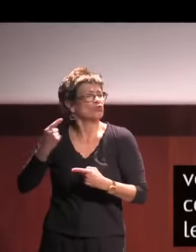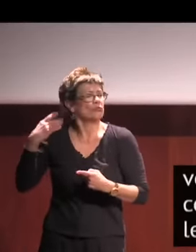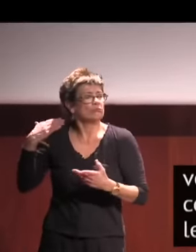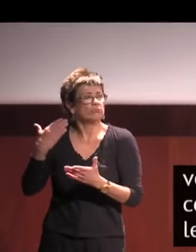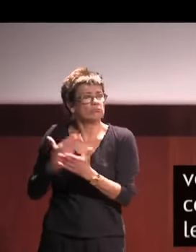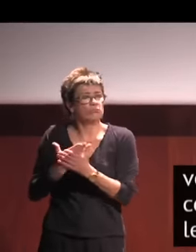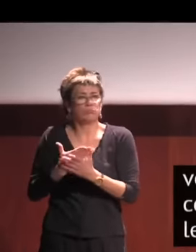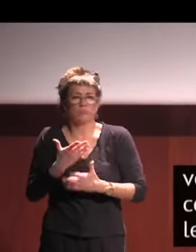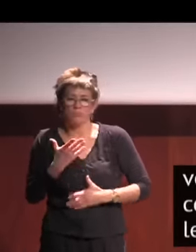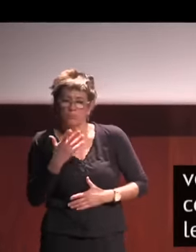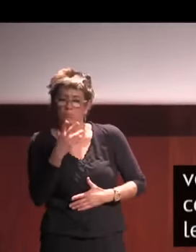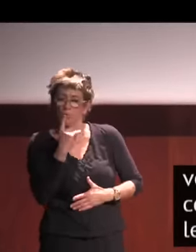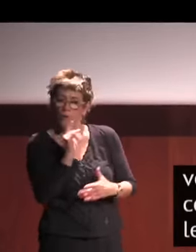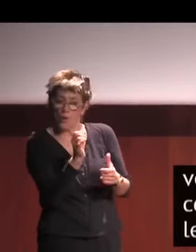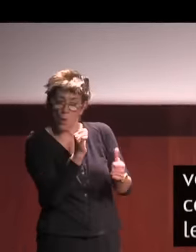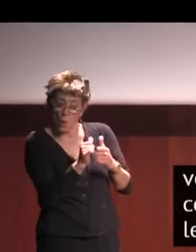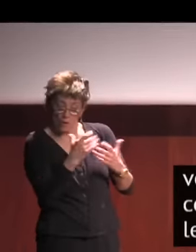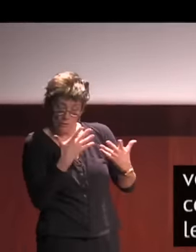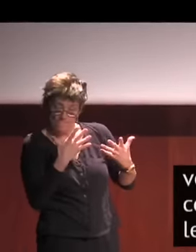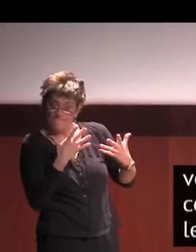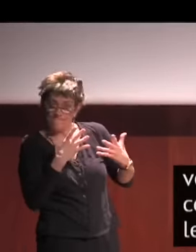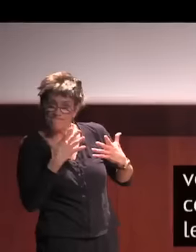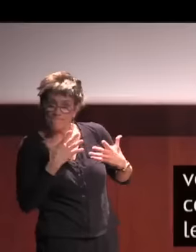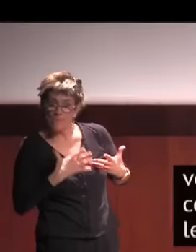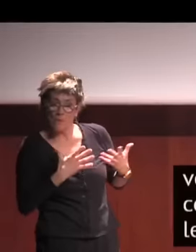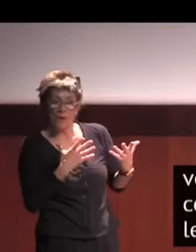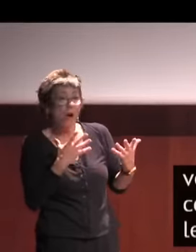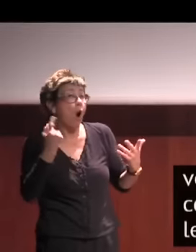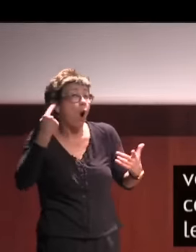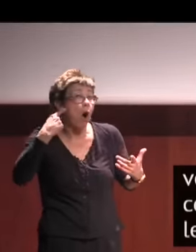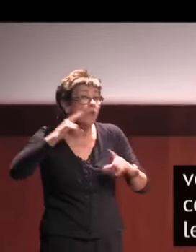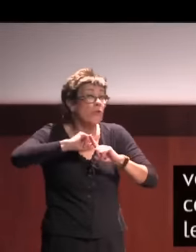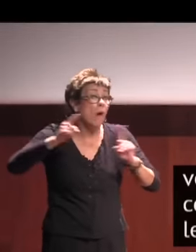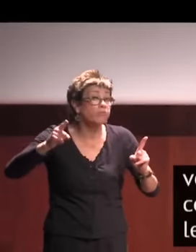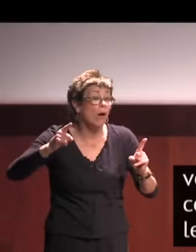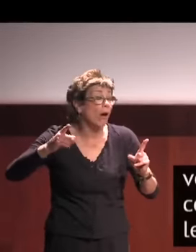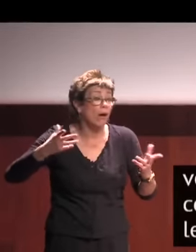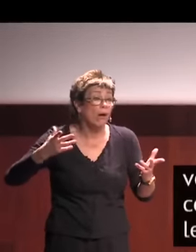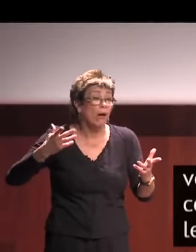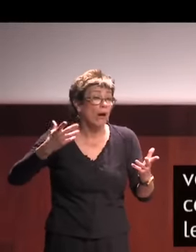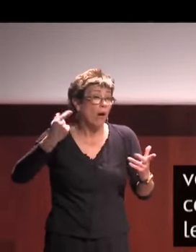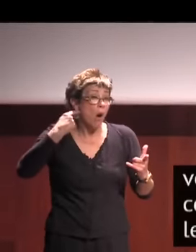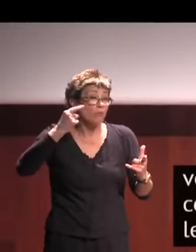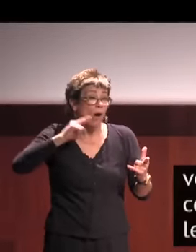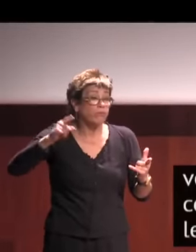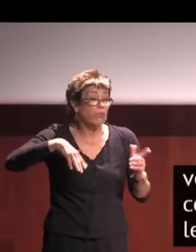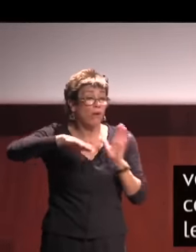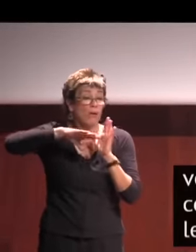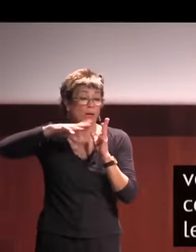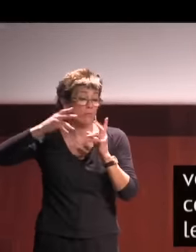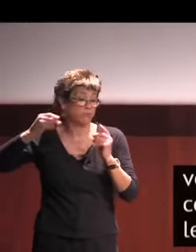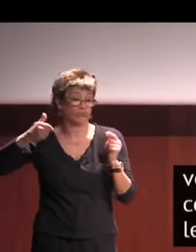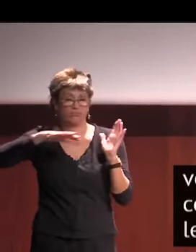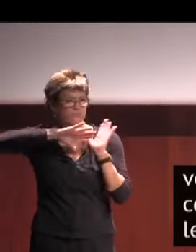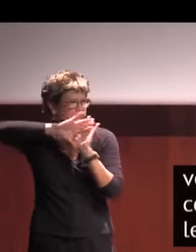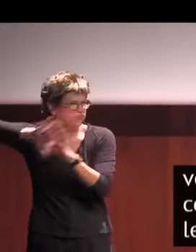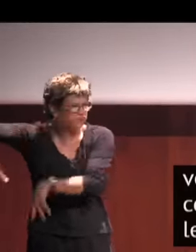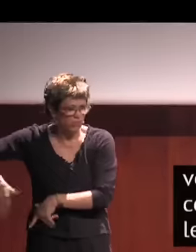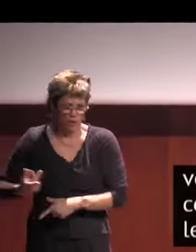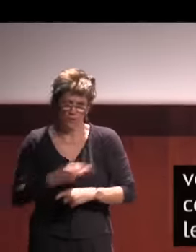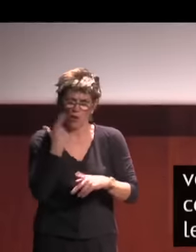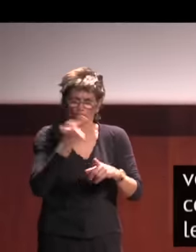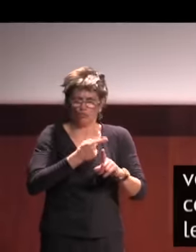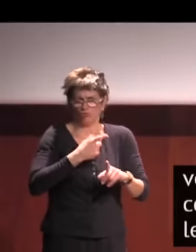que l'attention portée à la condition physique de ne pas entendre a relégué dans l'ombre des aspects bien plus stimulants de leur vie.